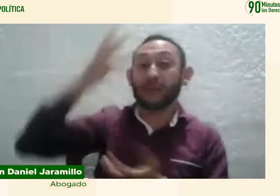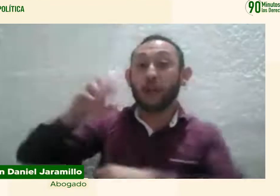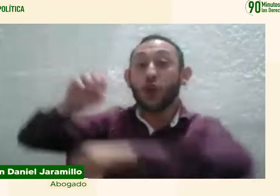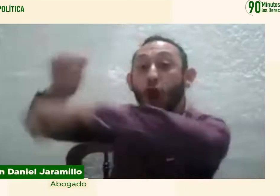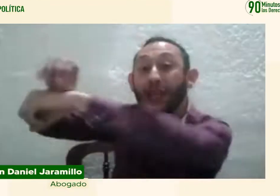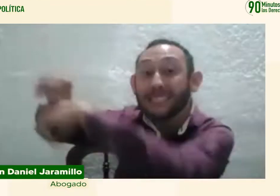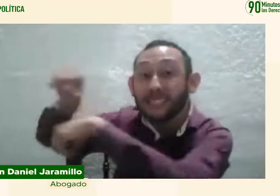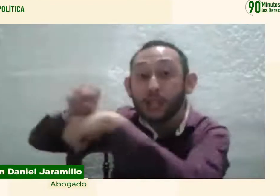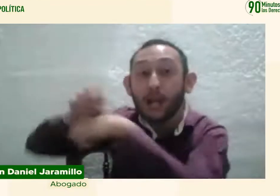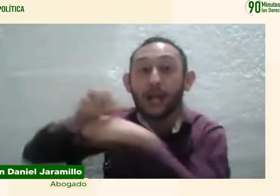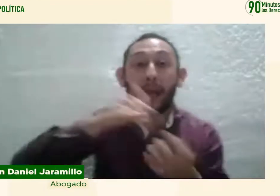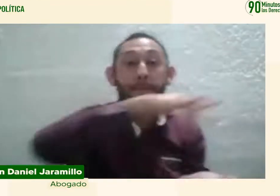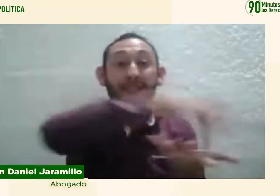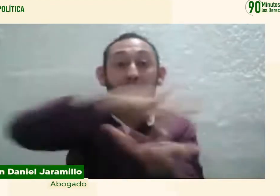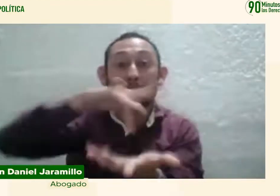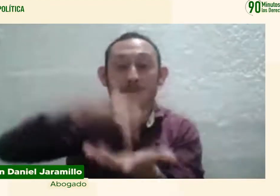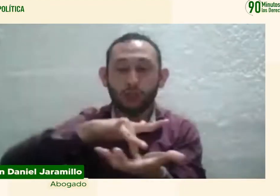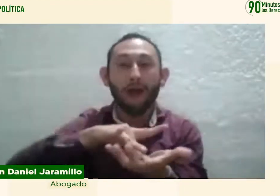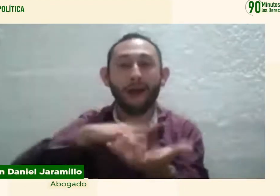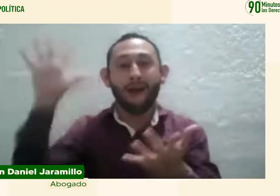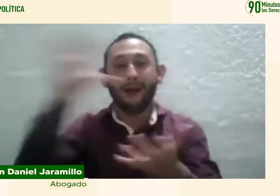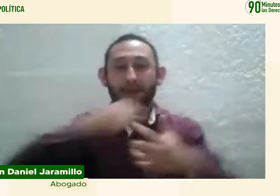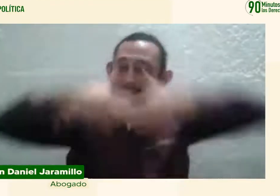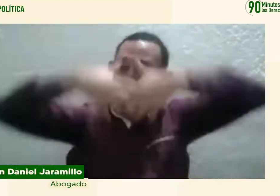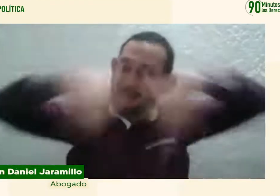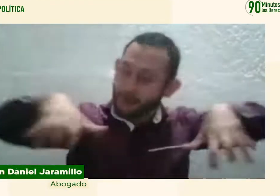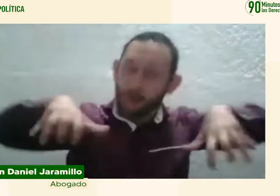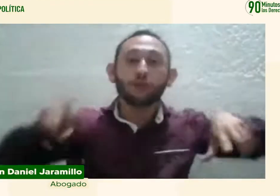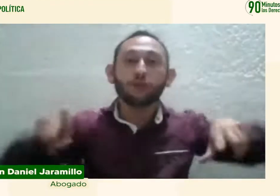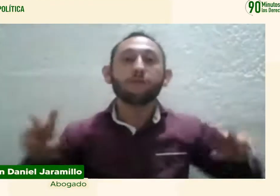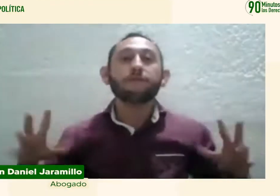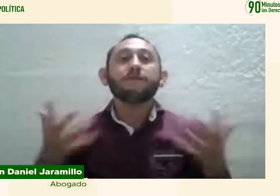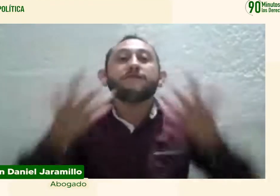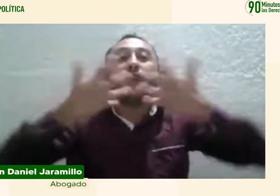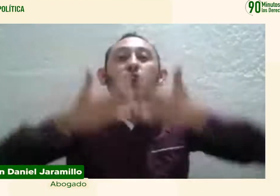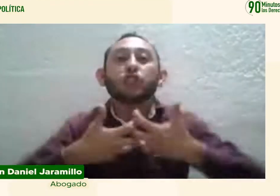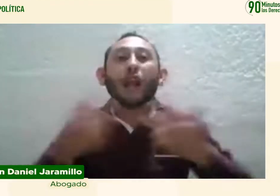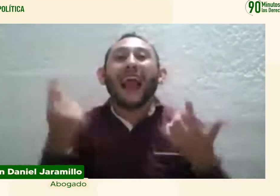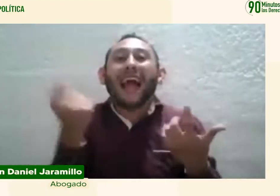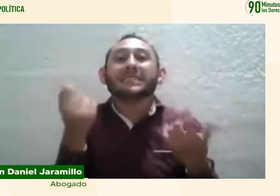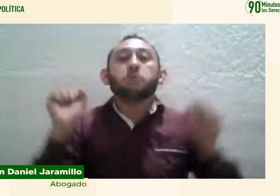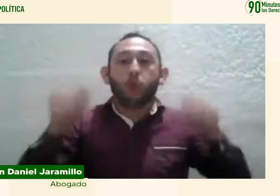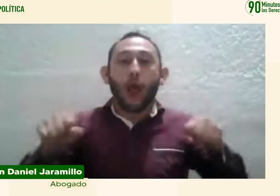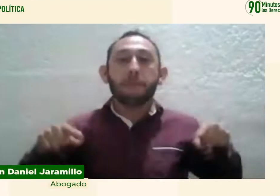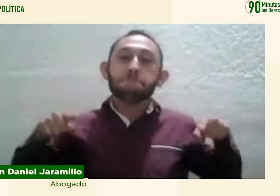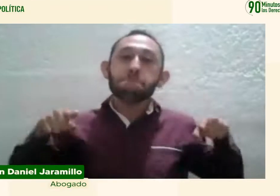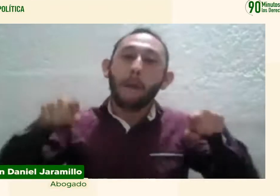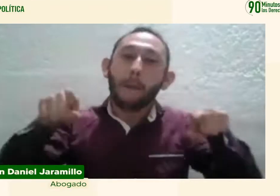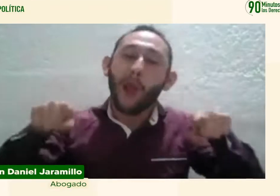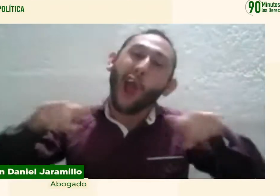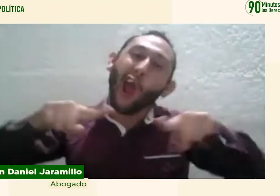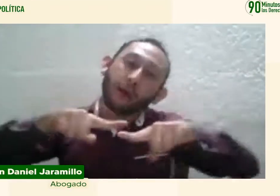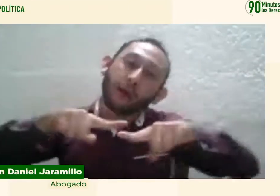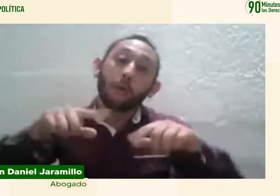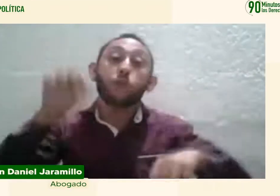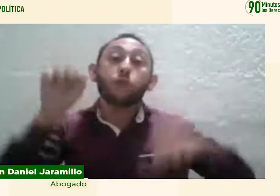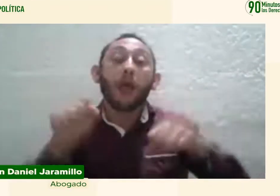hacia el futuro seamos visionarios y aprendamos en que las organizaciones pueden participar pero que tienen sus